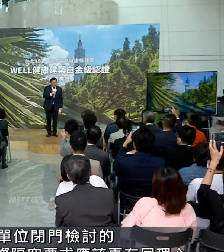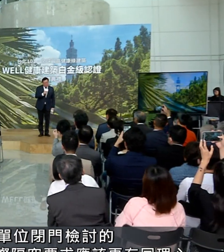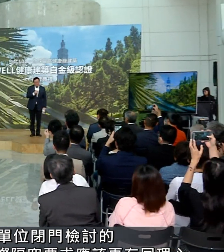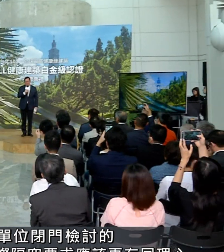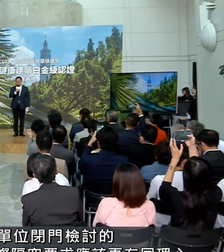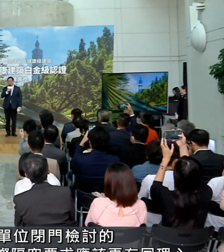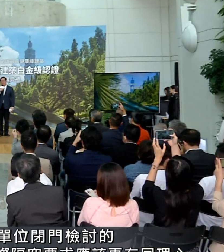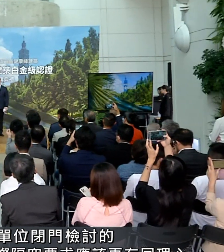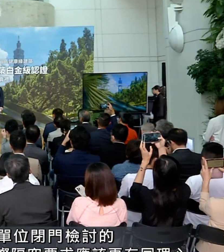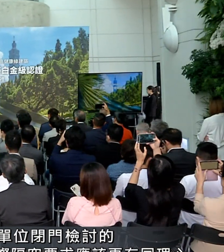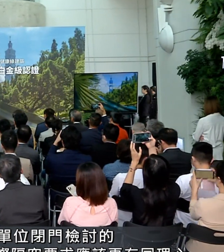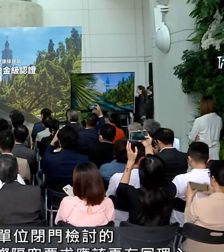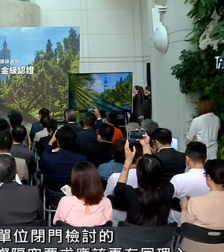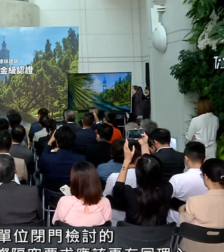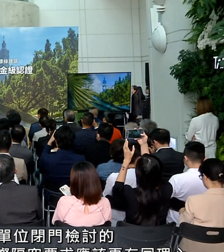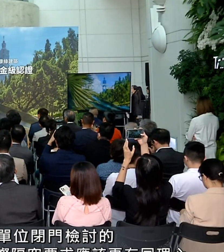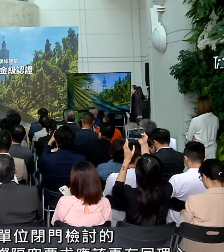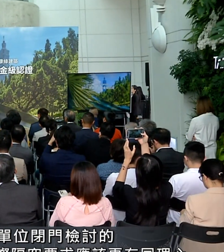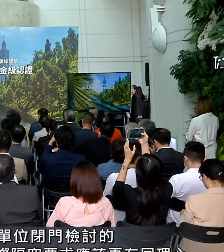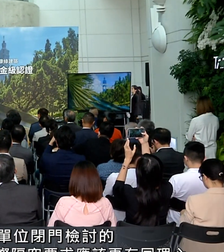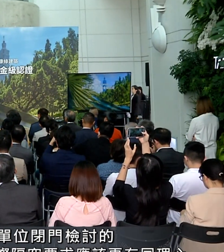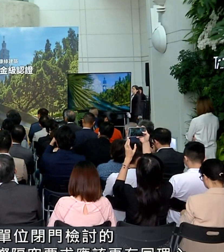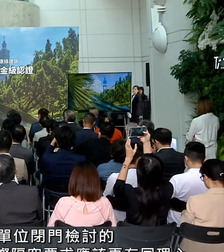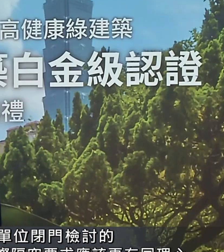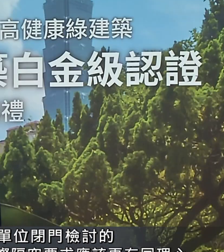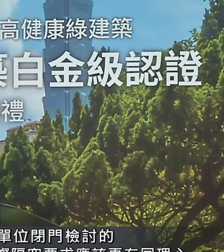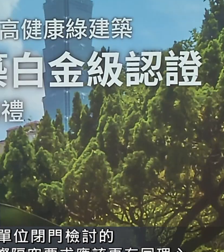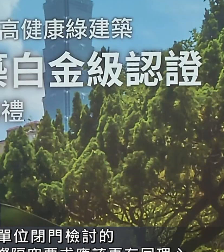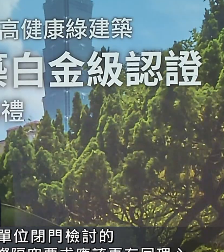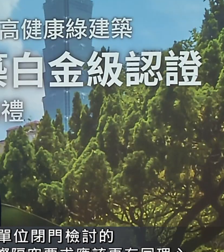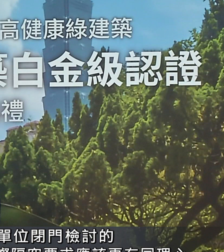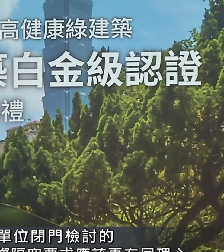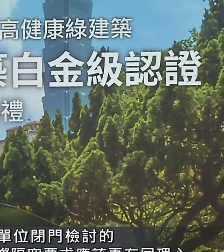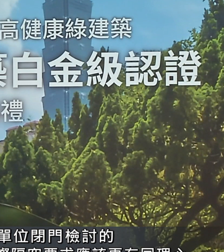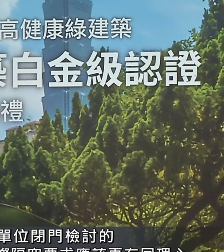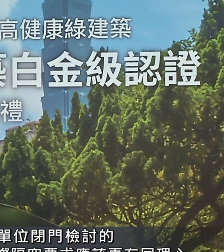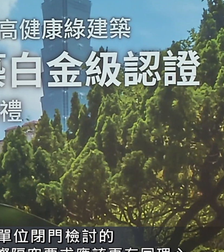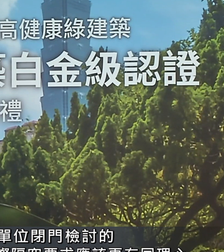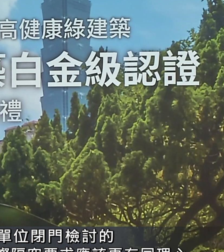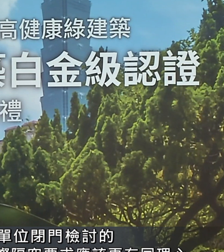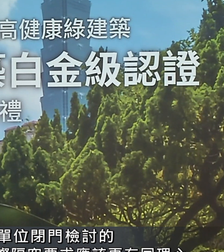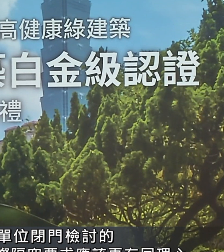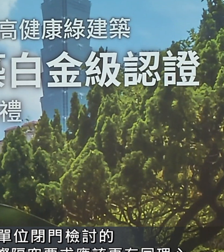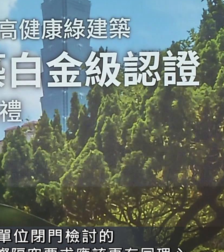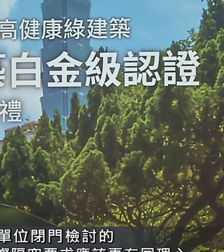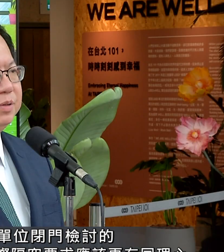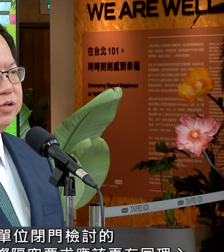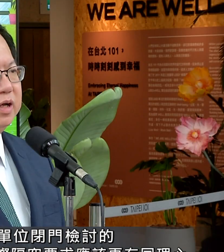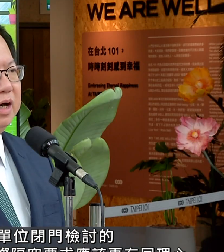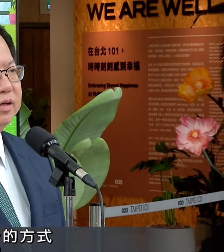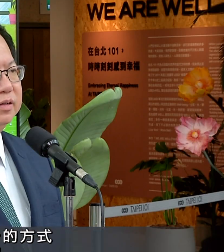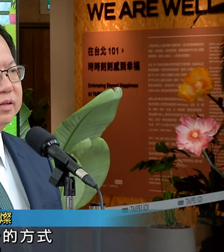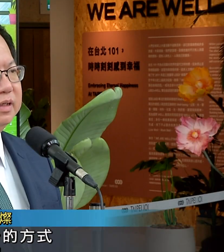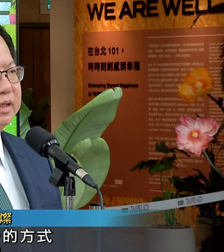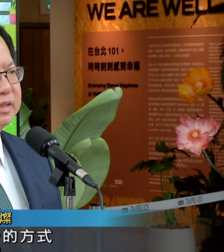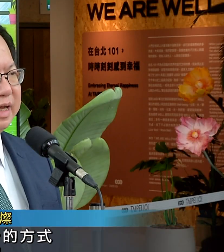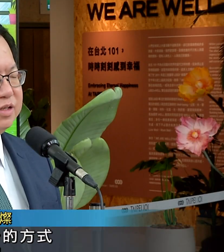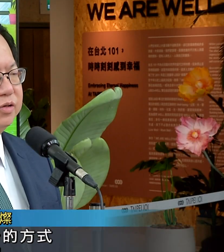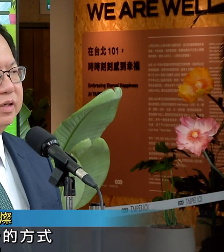集相关单位闭门检讨的行政院副院长郑文灿隔空要求应该更有同理心， 必须要采取一